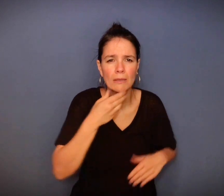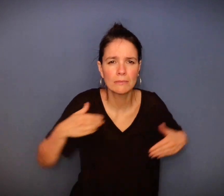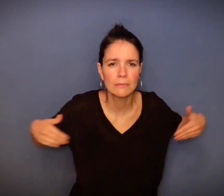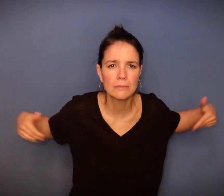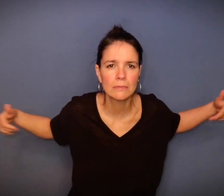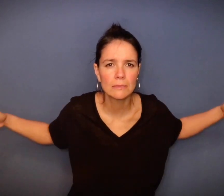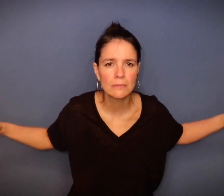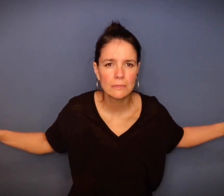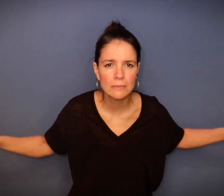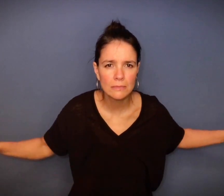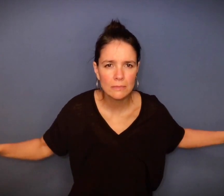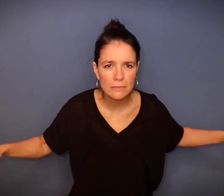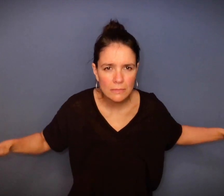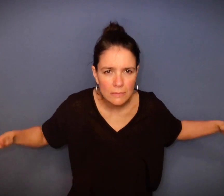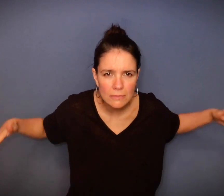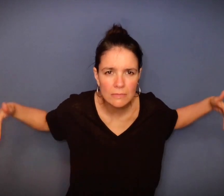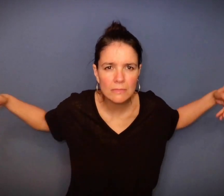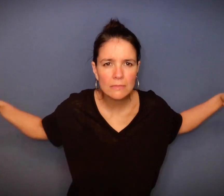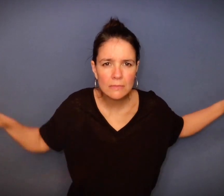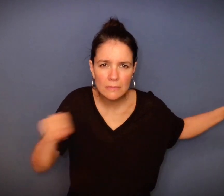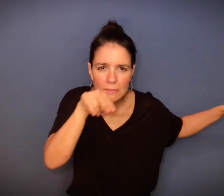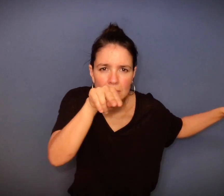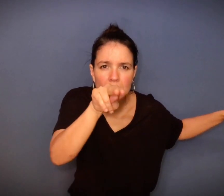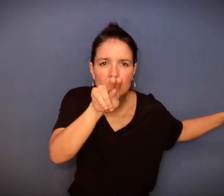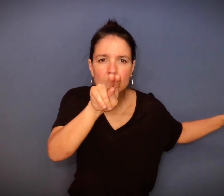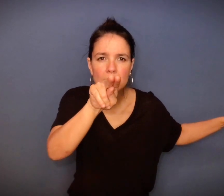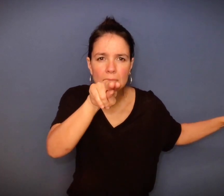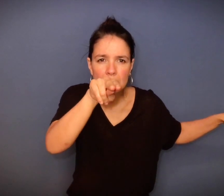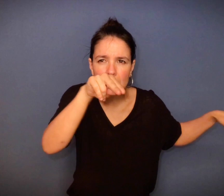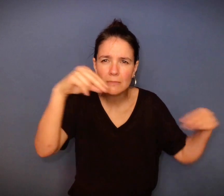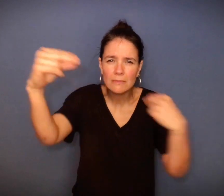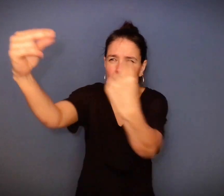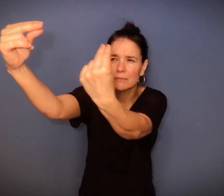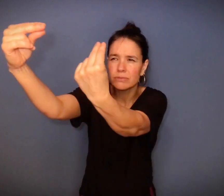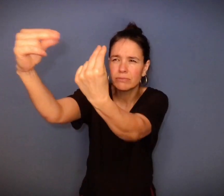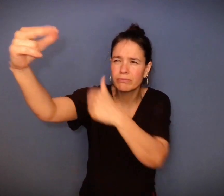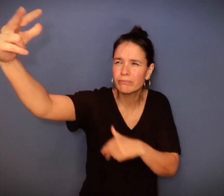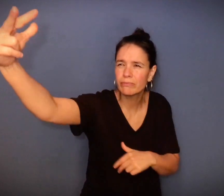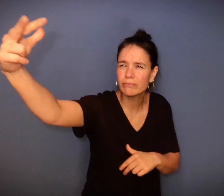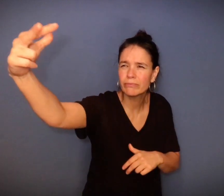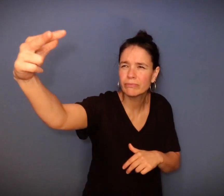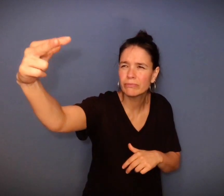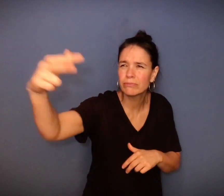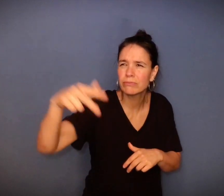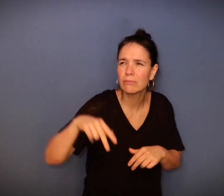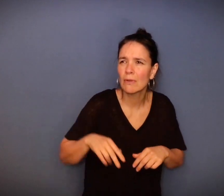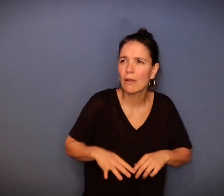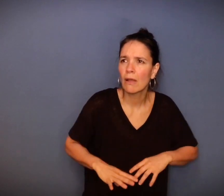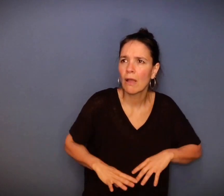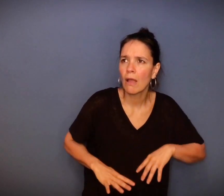qui ébrouaient leurs ailes et nageaient légèrement dans l'onde pure d'un étang.